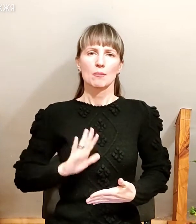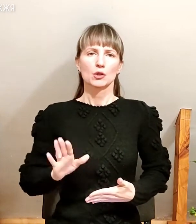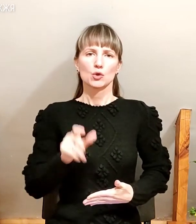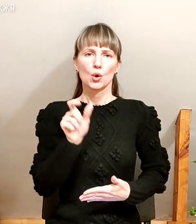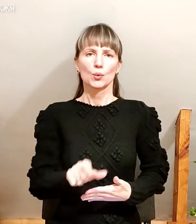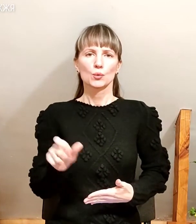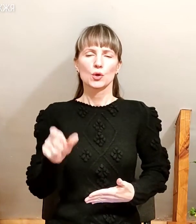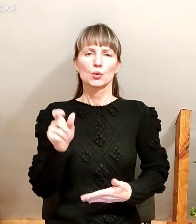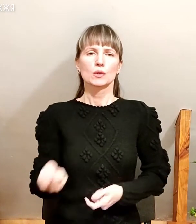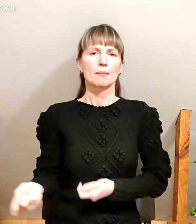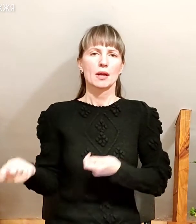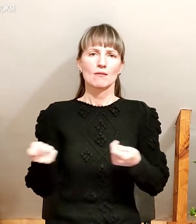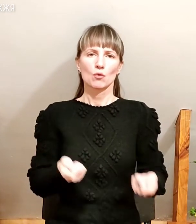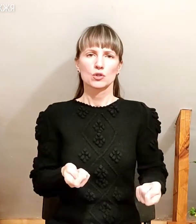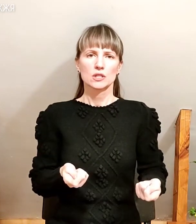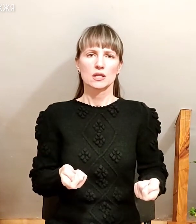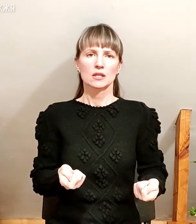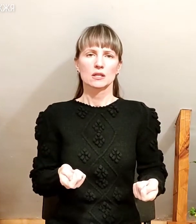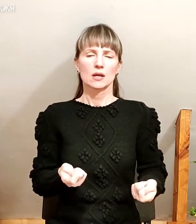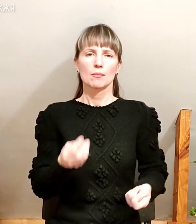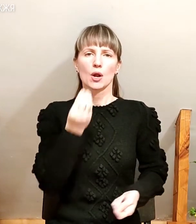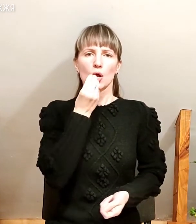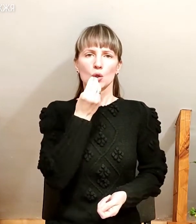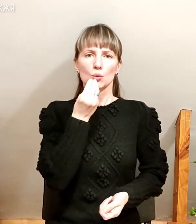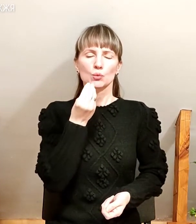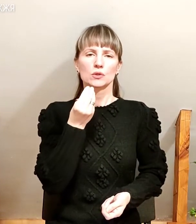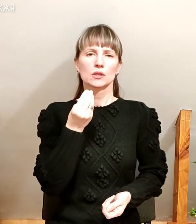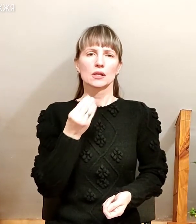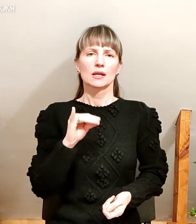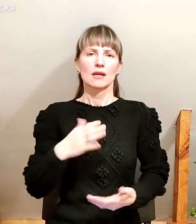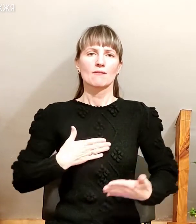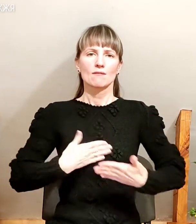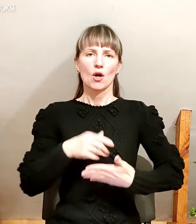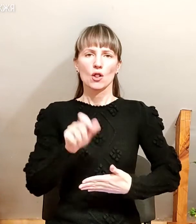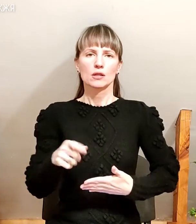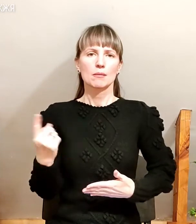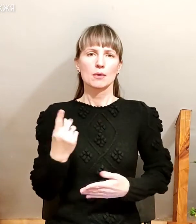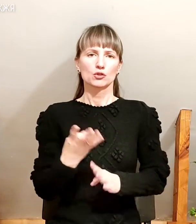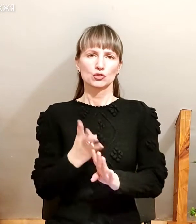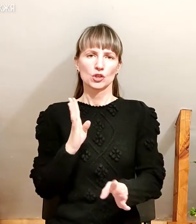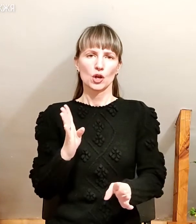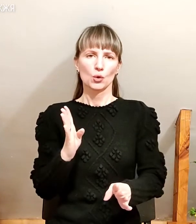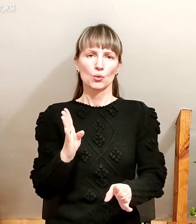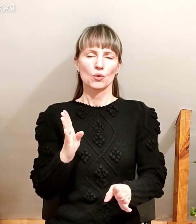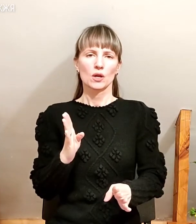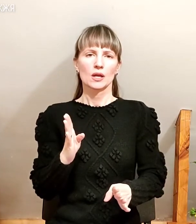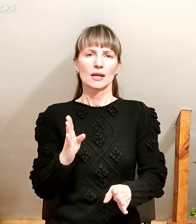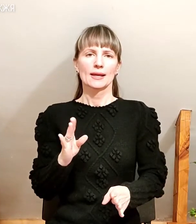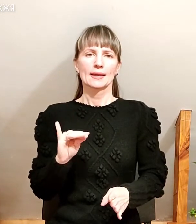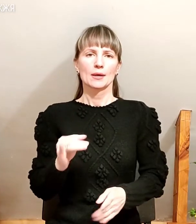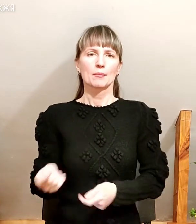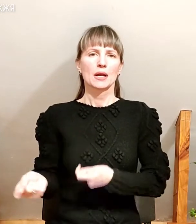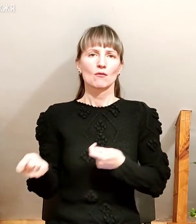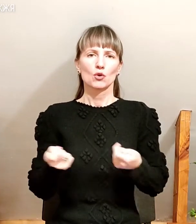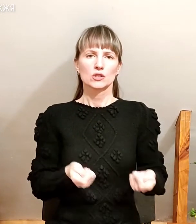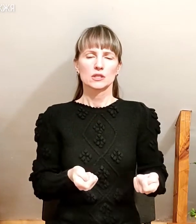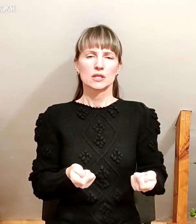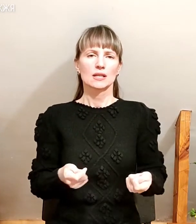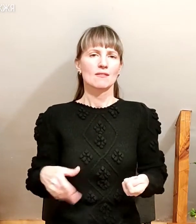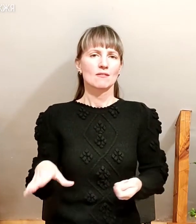люди привозять продукти харчування, і волонтери в першу чергу привозять все, і засоби